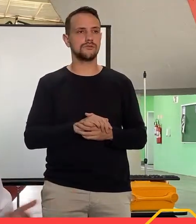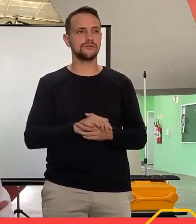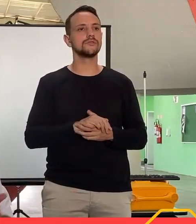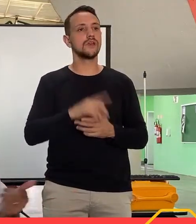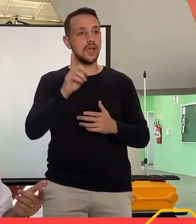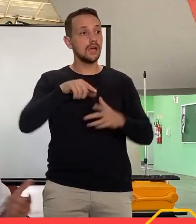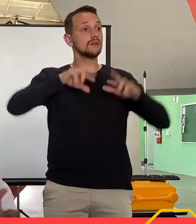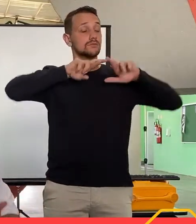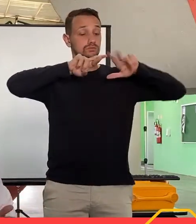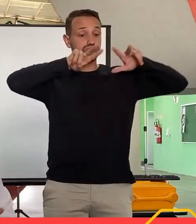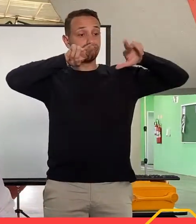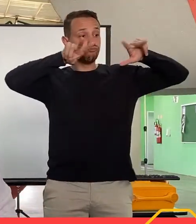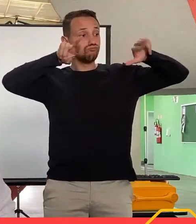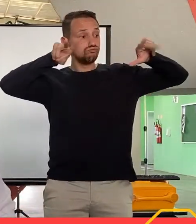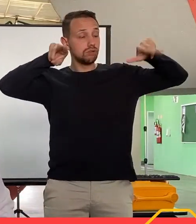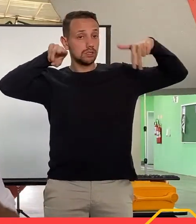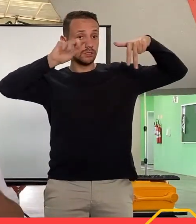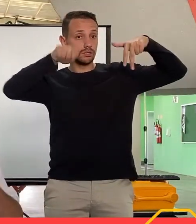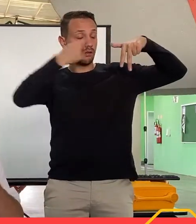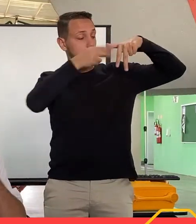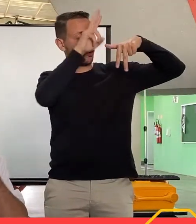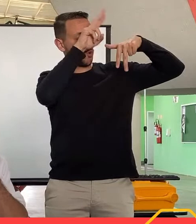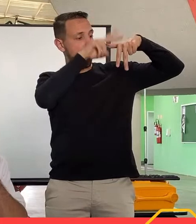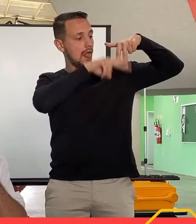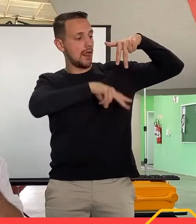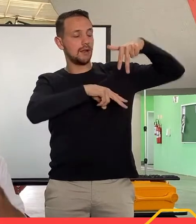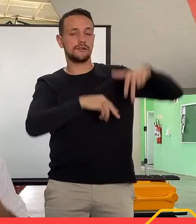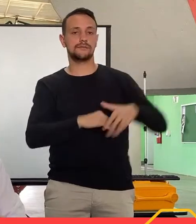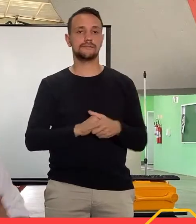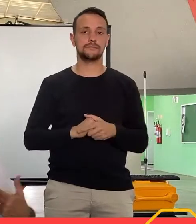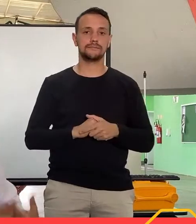a diversidade de orientações, todas elas